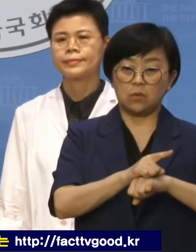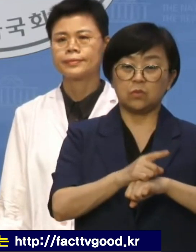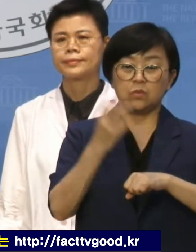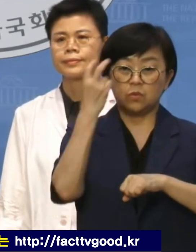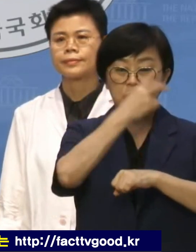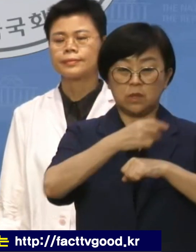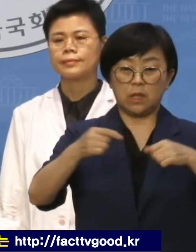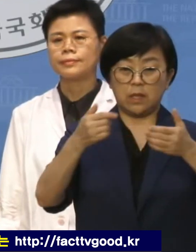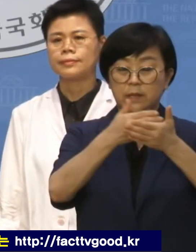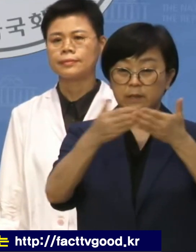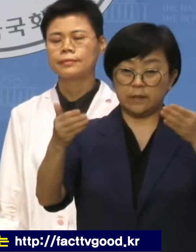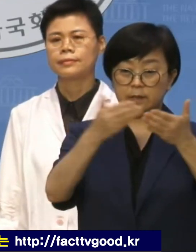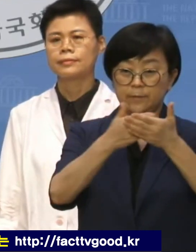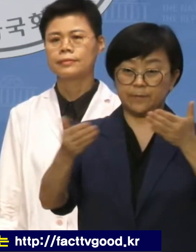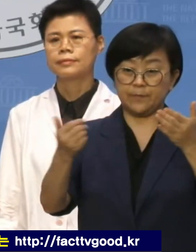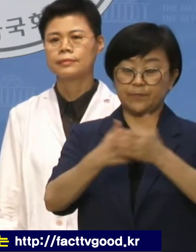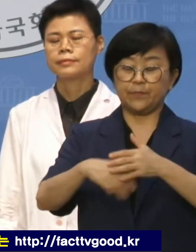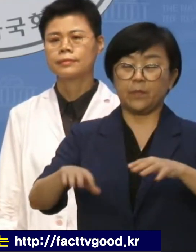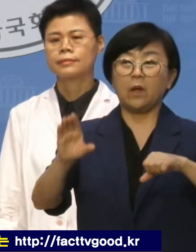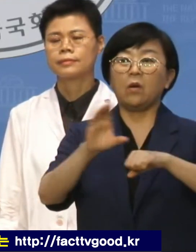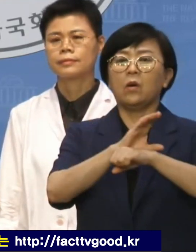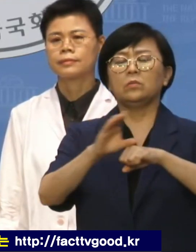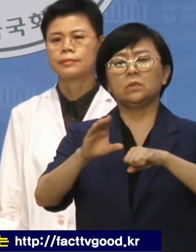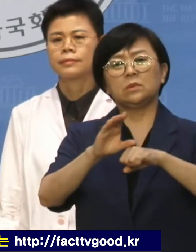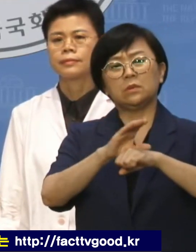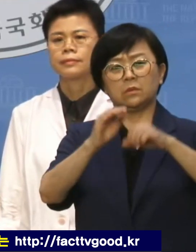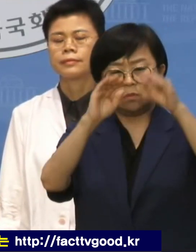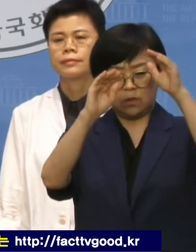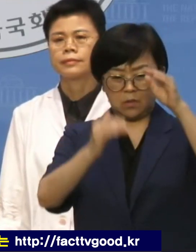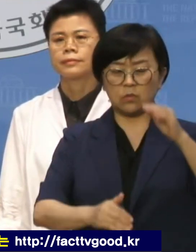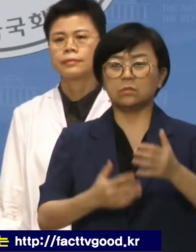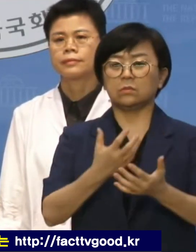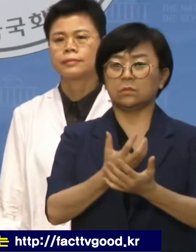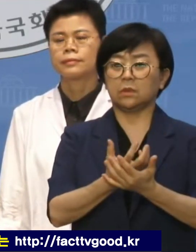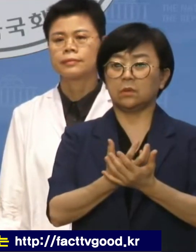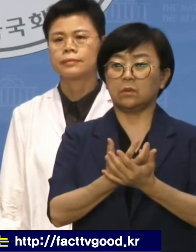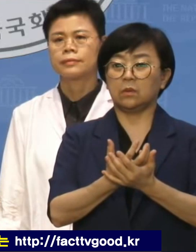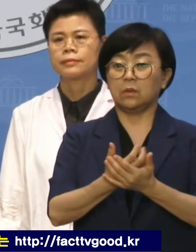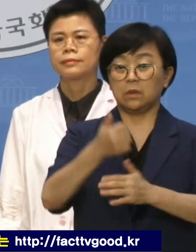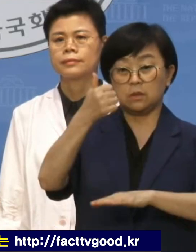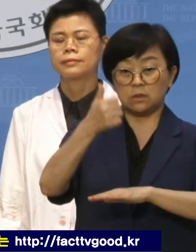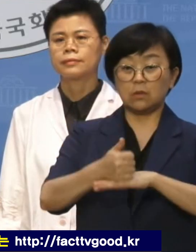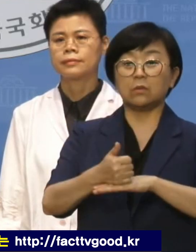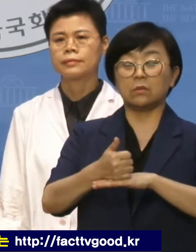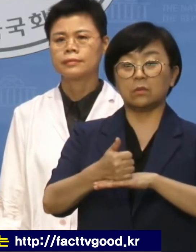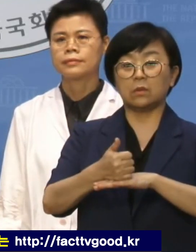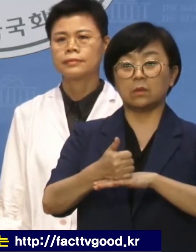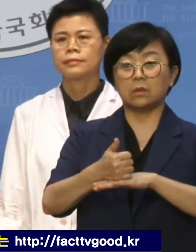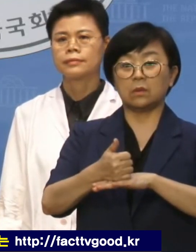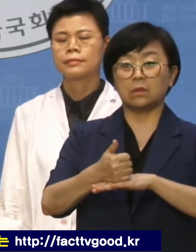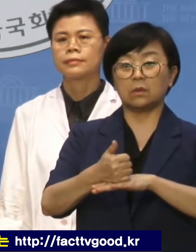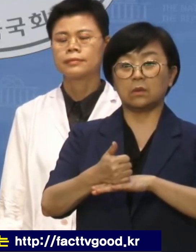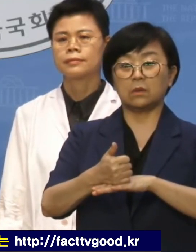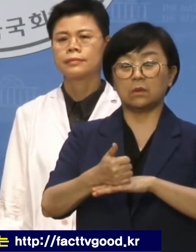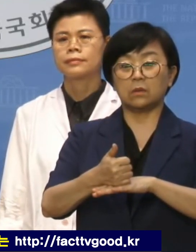도면이라든지 전산 파일 등 이런 이제 자료들을 우리 성과품으로